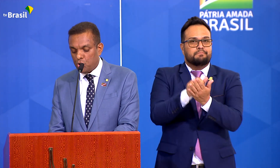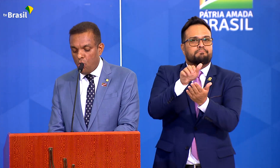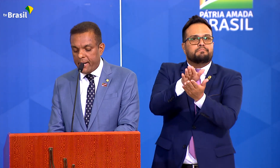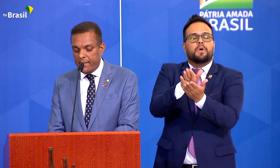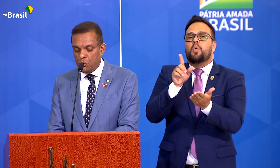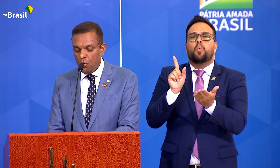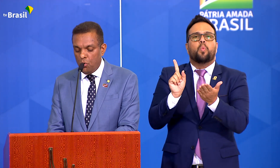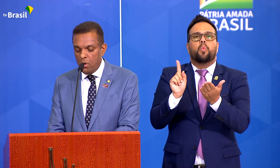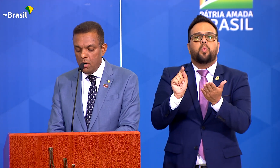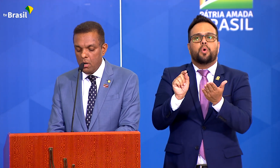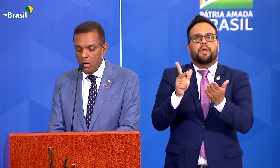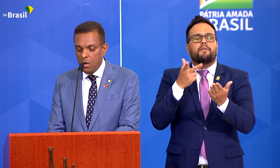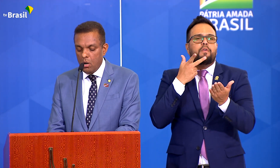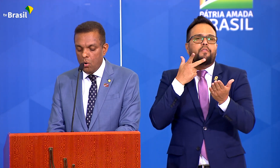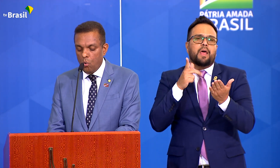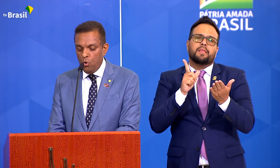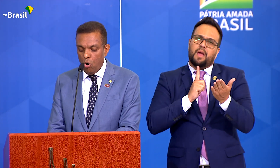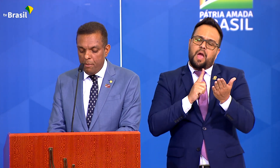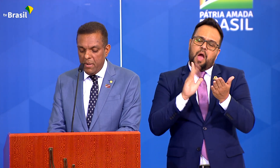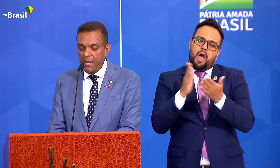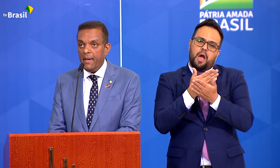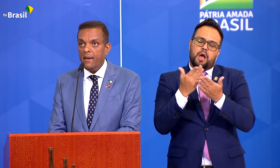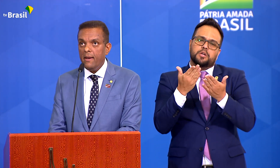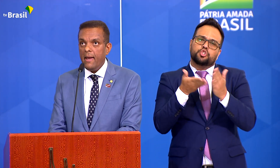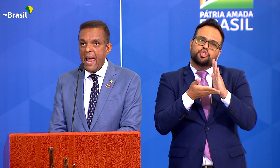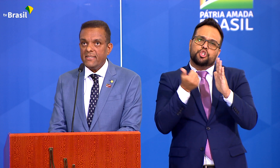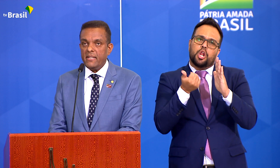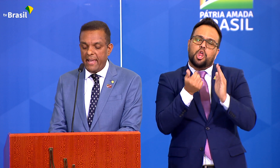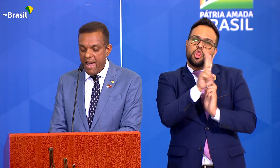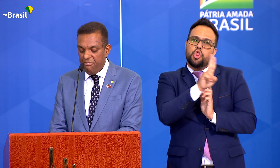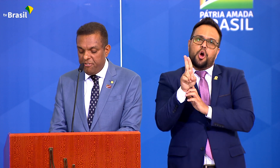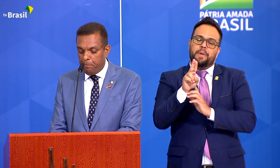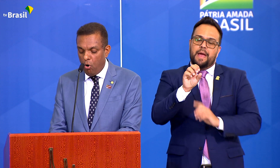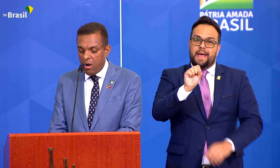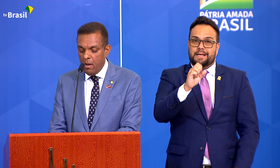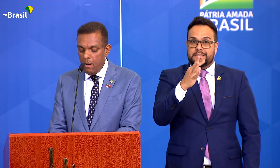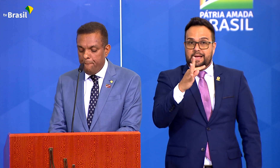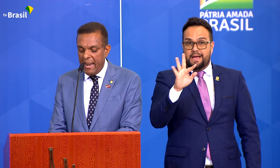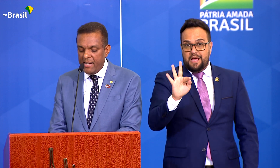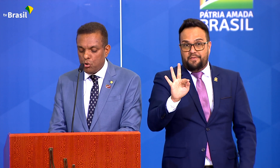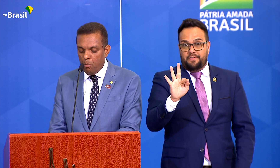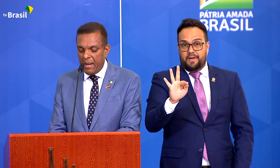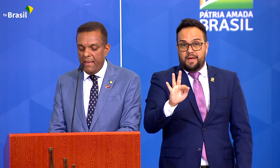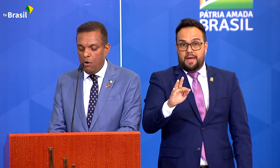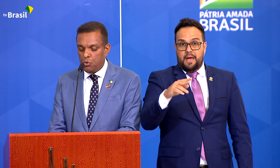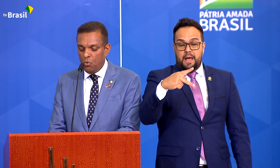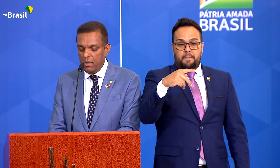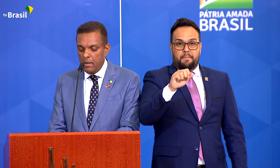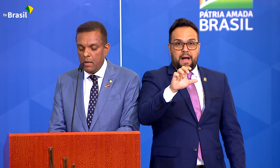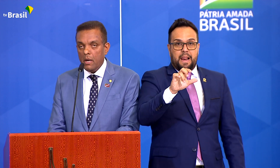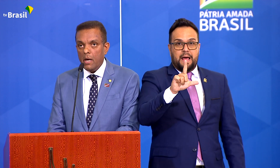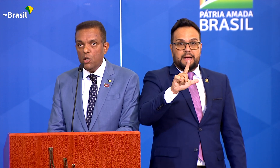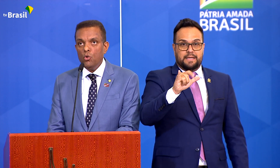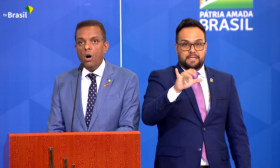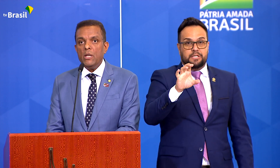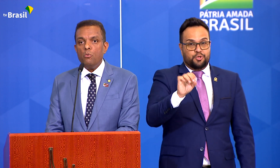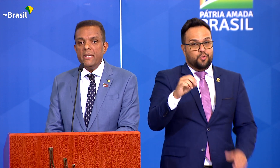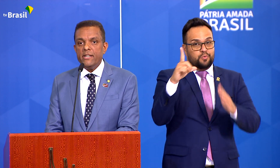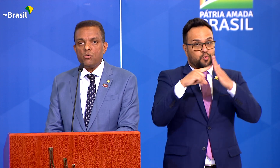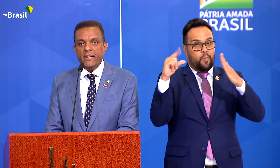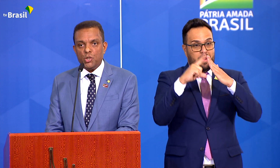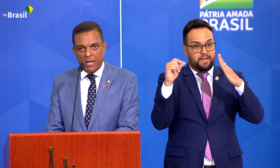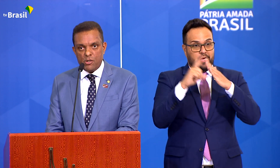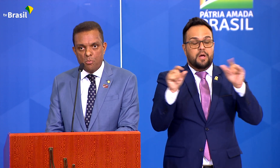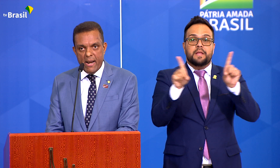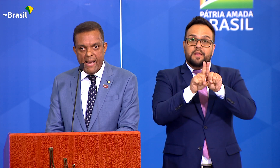apenas trocando o nome STF por Palácio do Planalto e